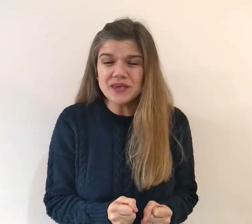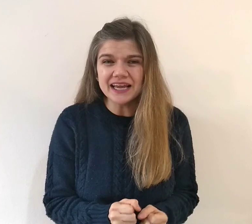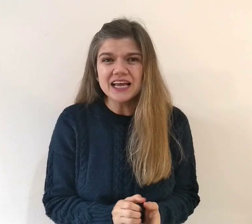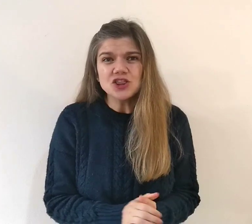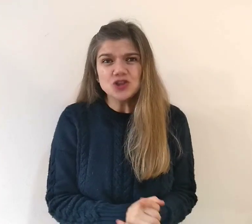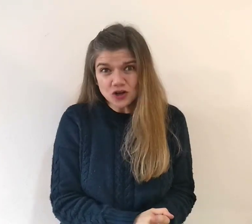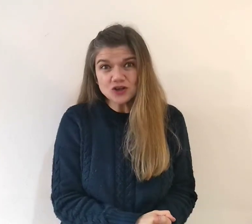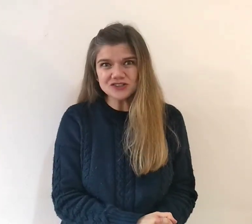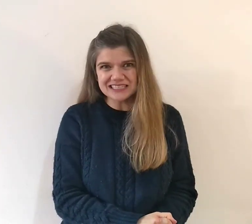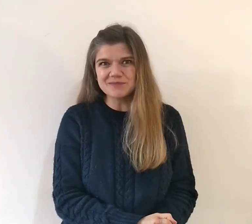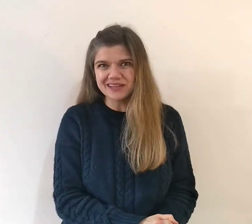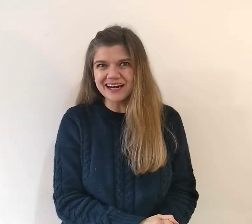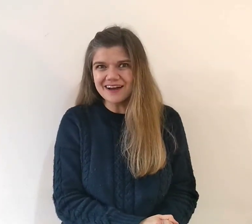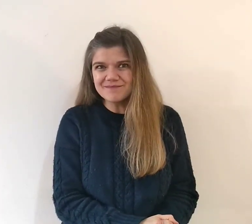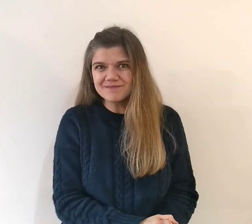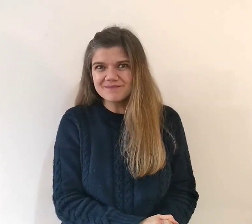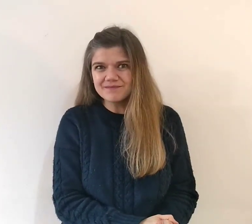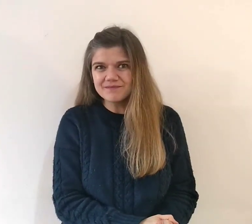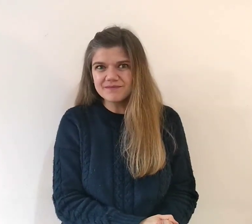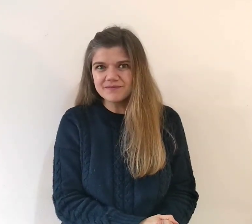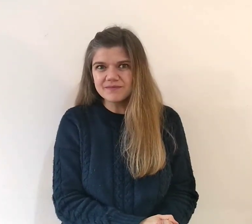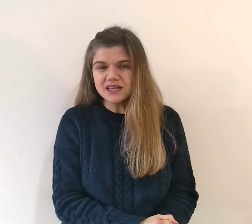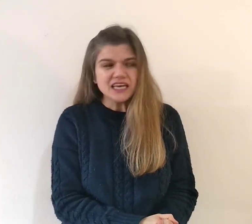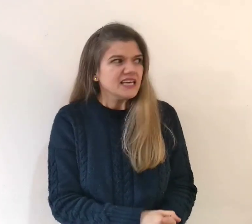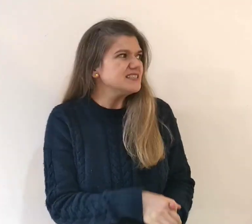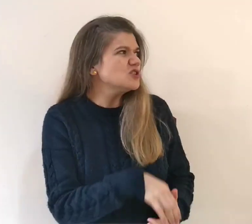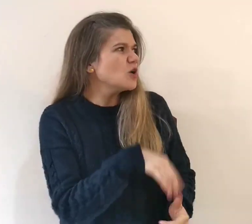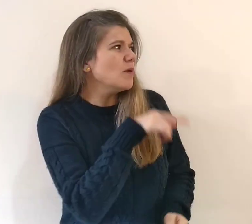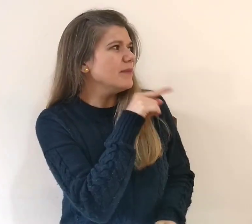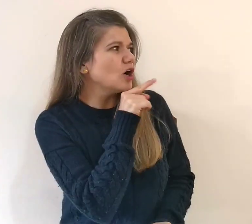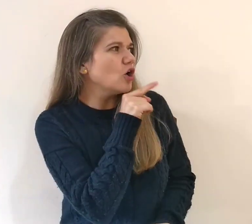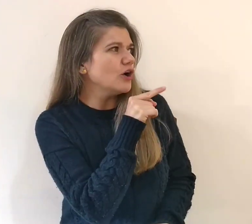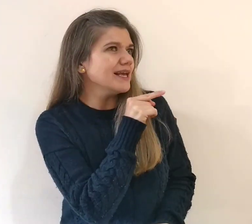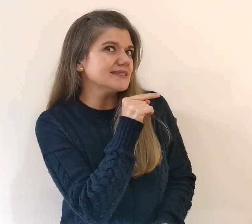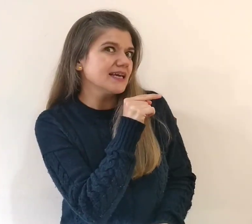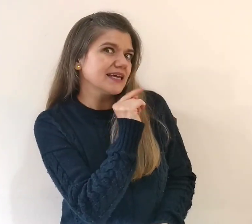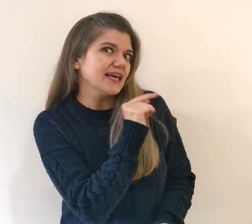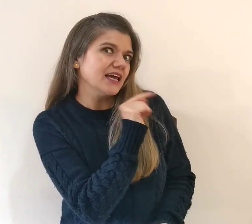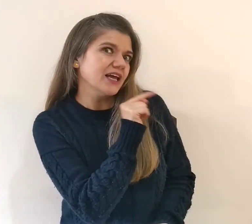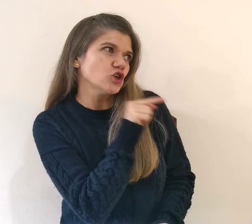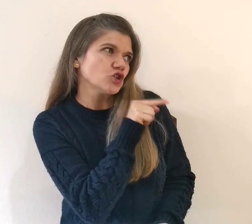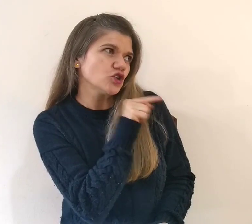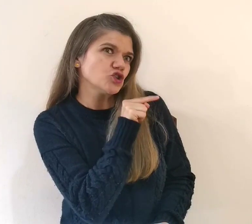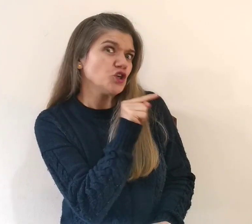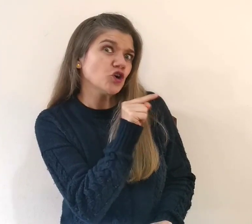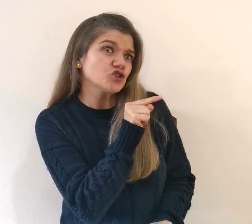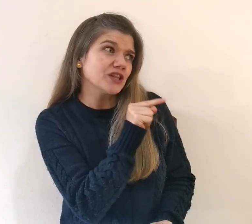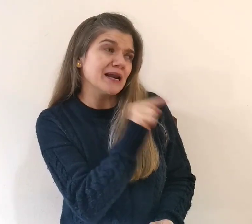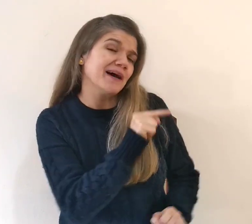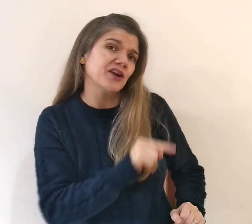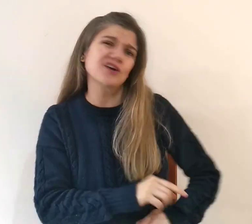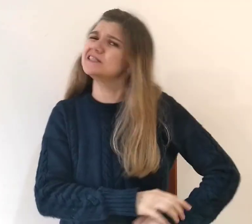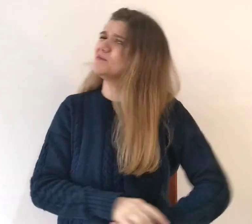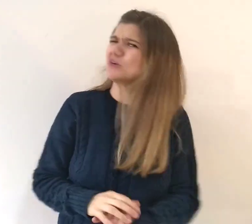bien, Dios nos aceptará? ¿Y si somos mejores que los otros chicos del barrio que se portan